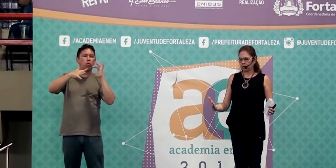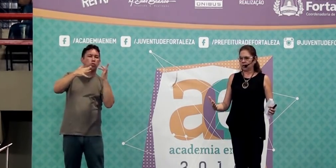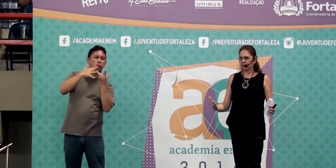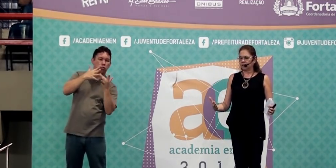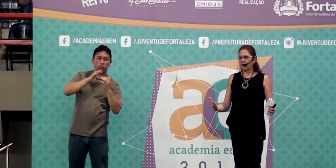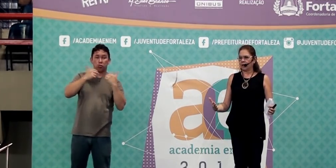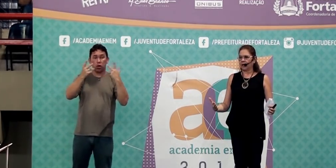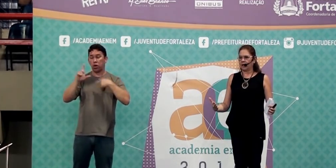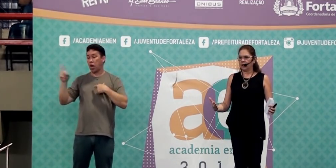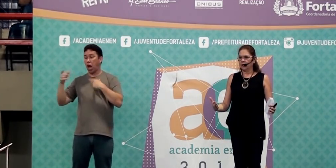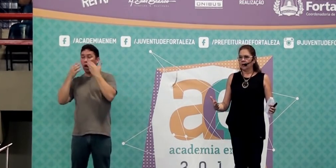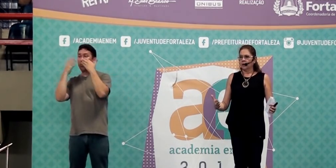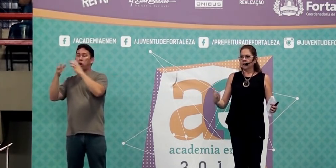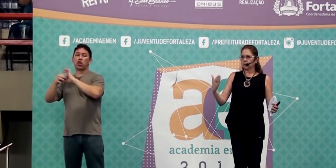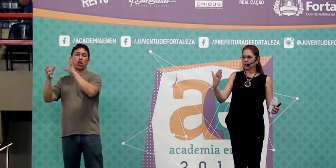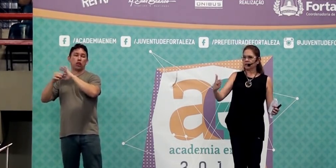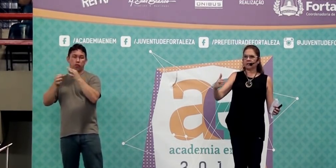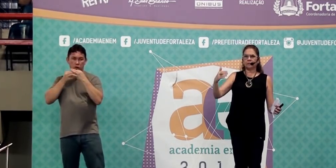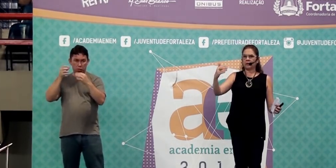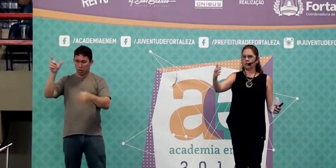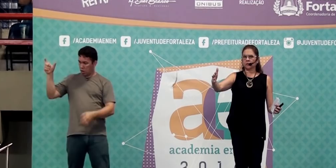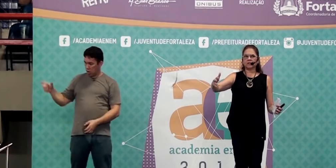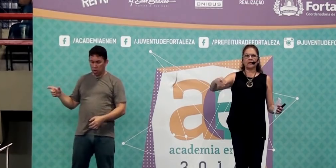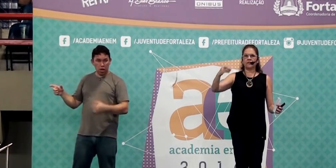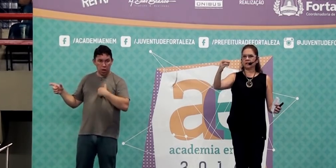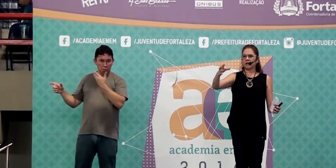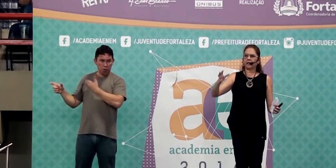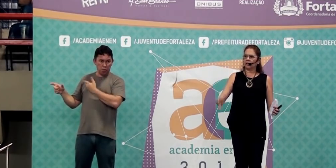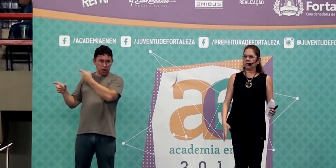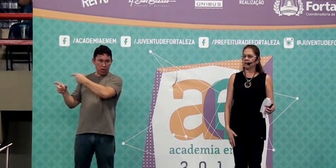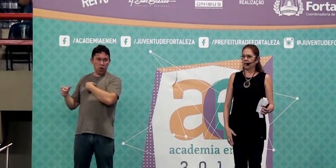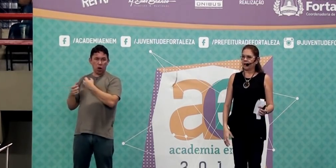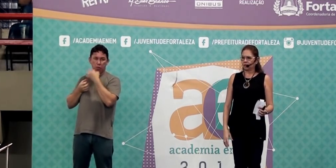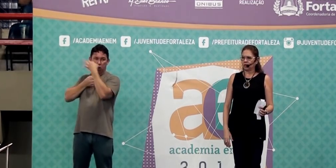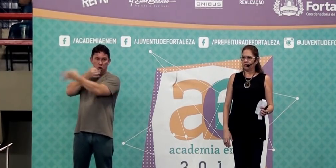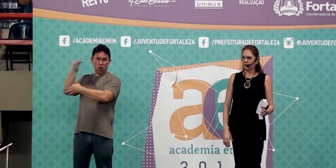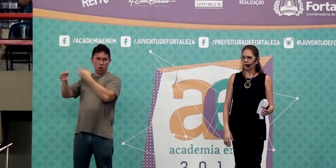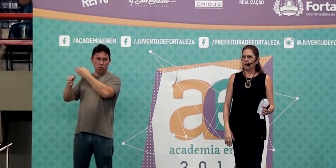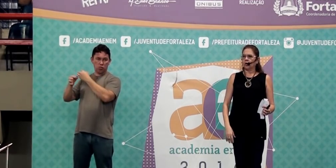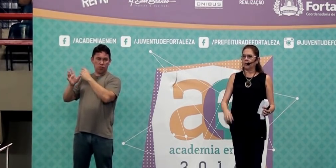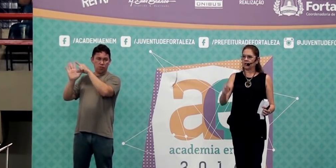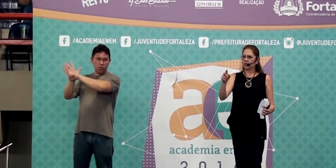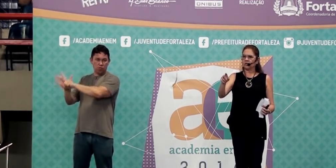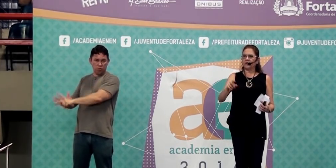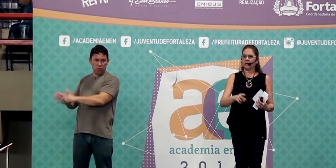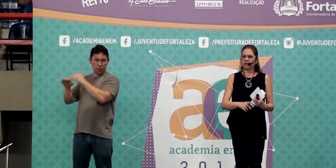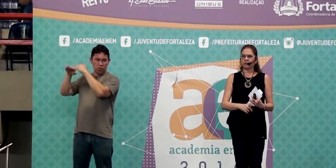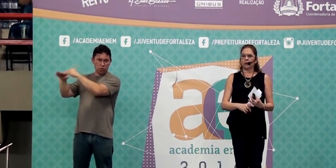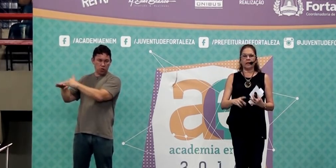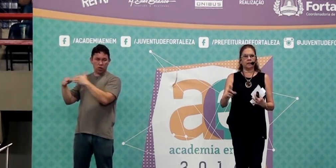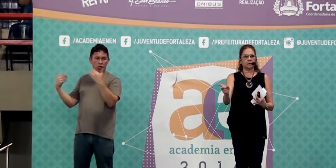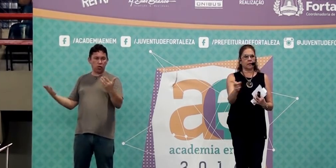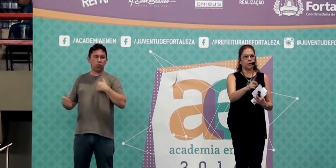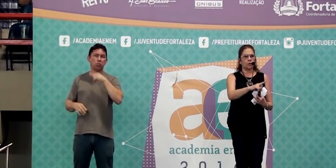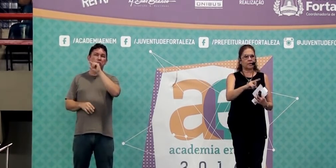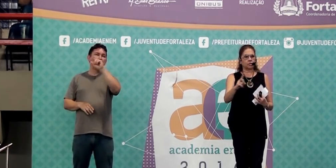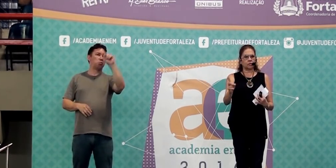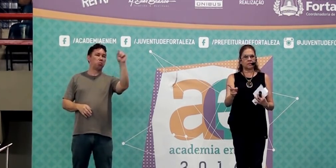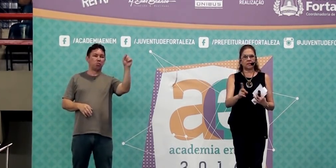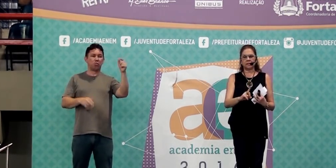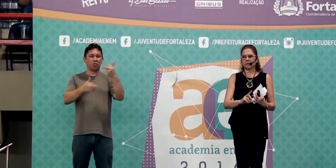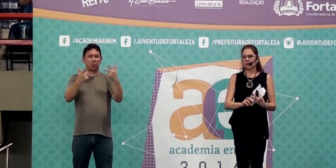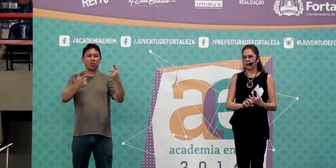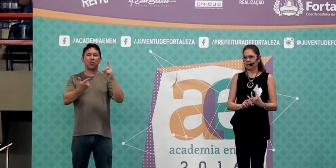as imagens que ela quer. Não diz respeito você fazer críticas negativas, como a gente vê isso entre